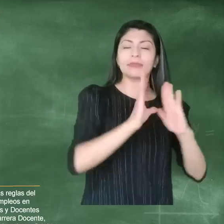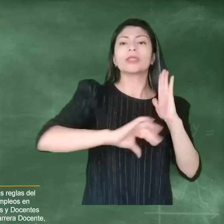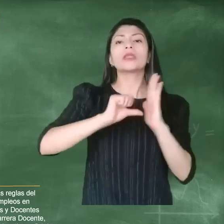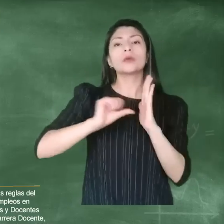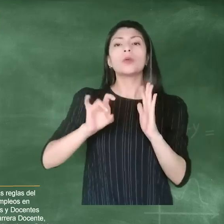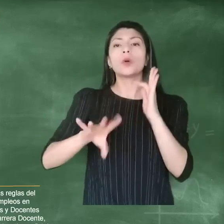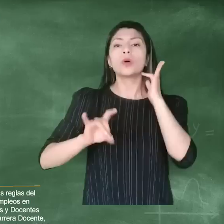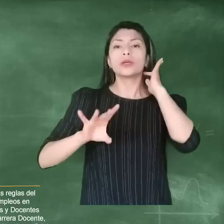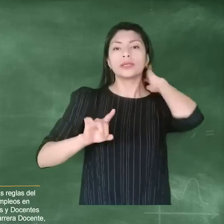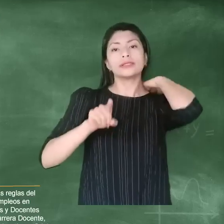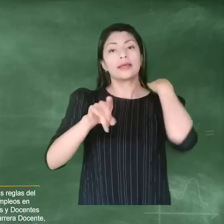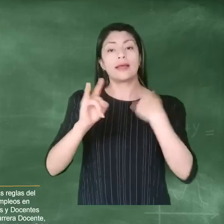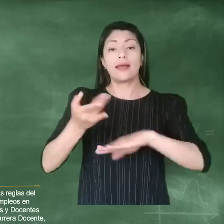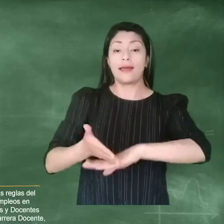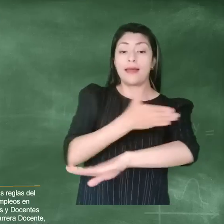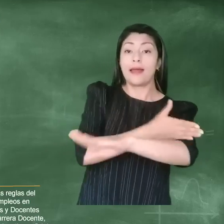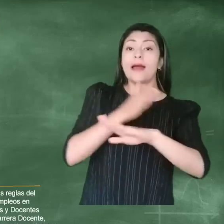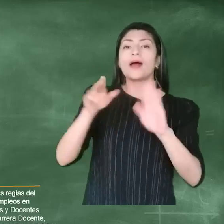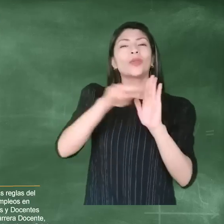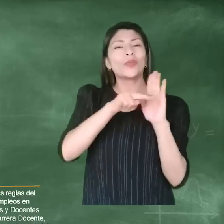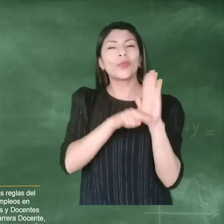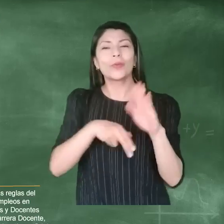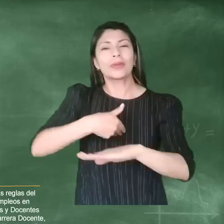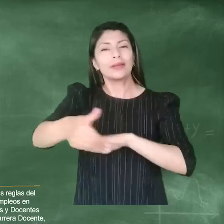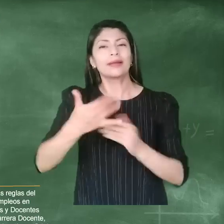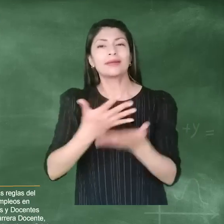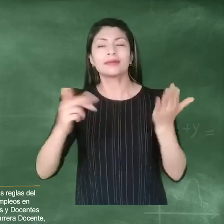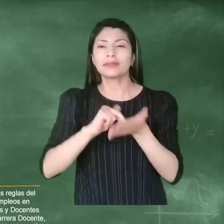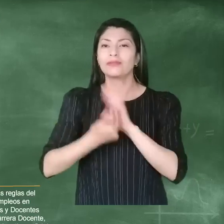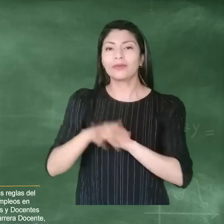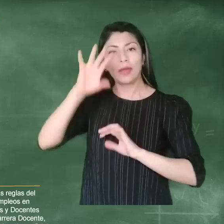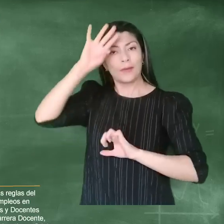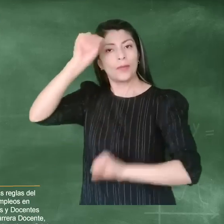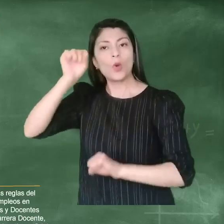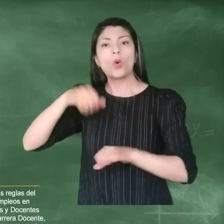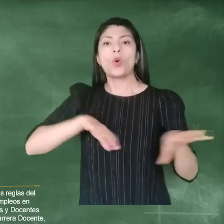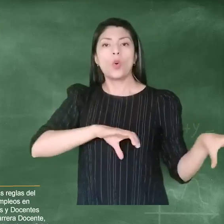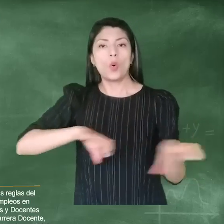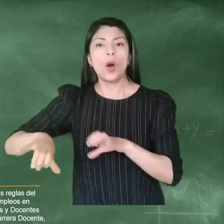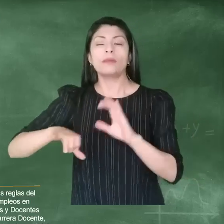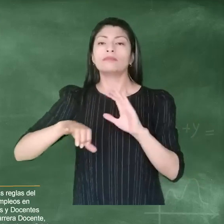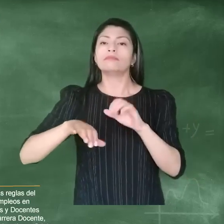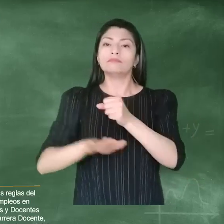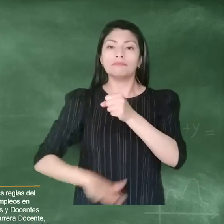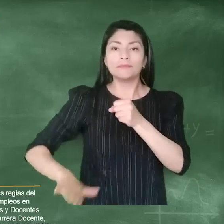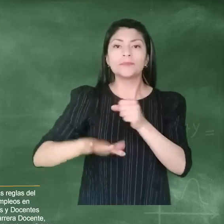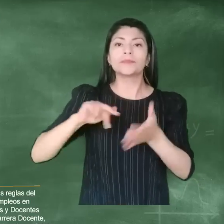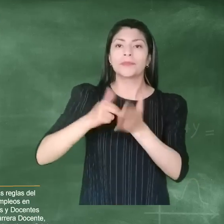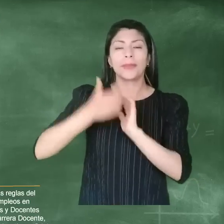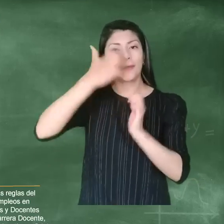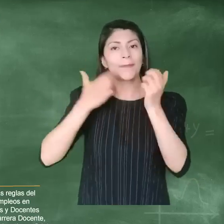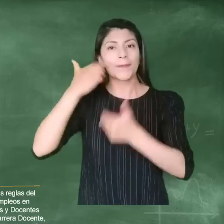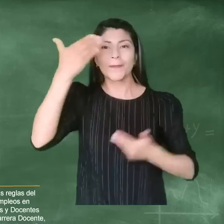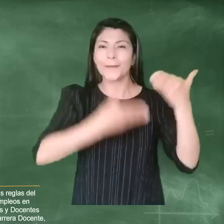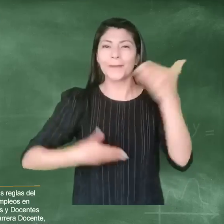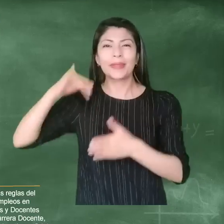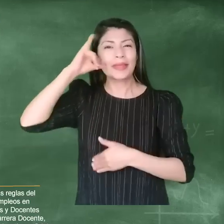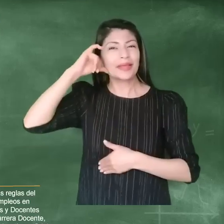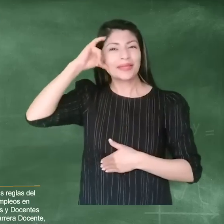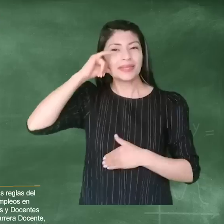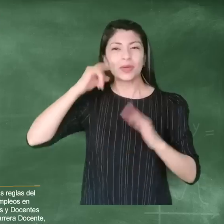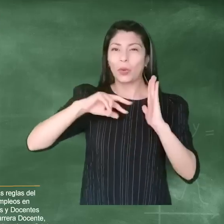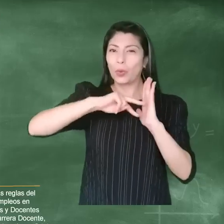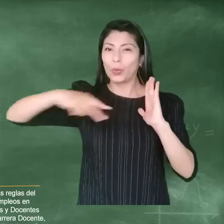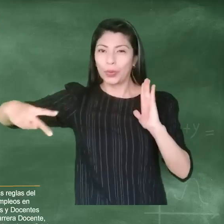15. Publicación de resultados y reclamaciones de las pruebas de aptitudes y competencias básicas y la prueba